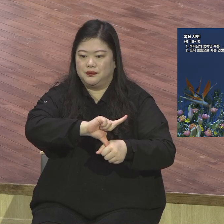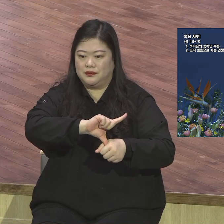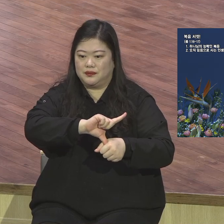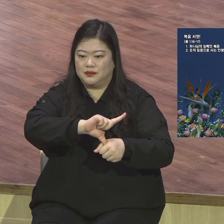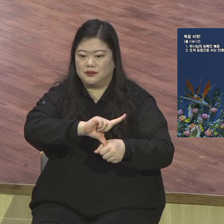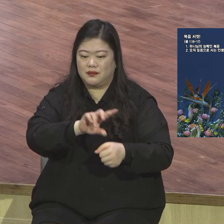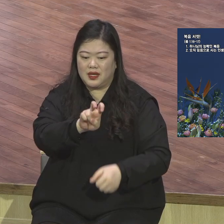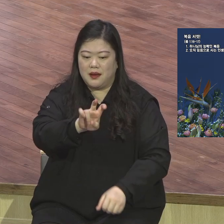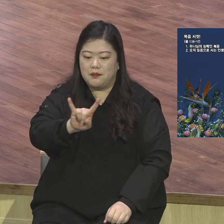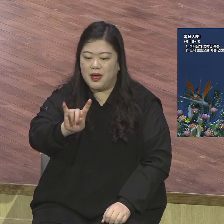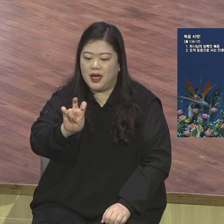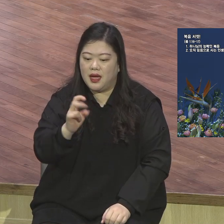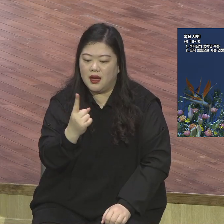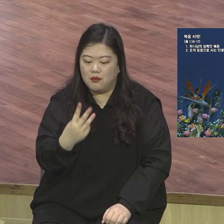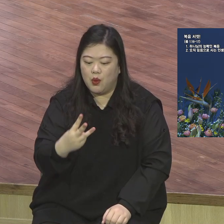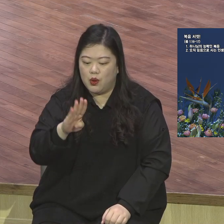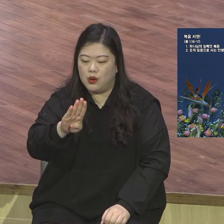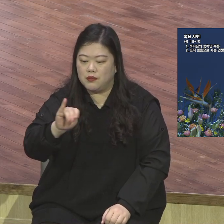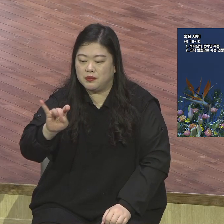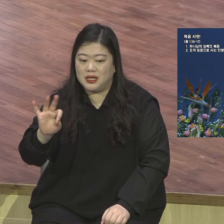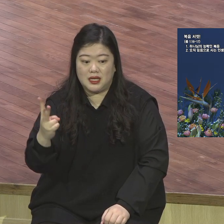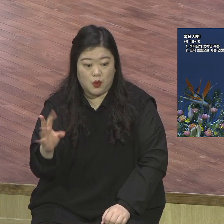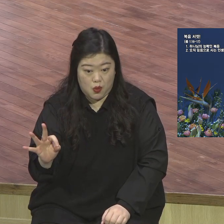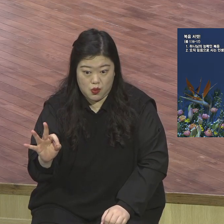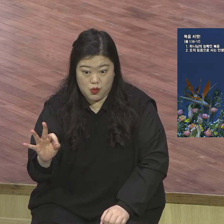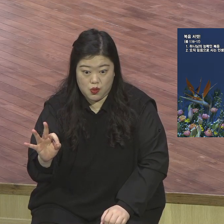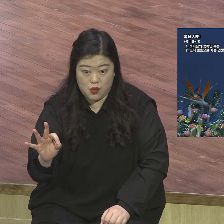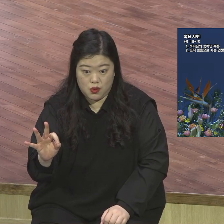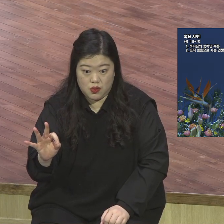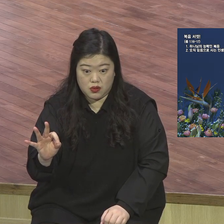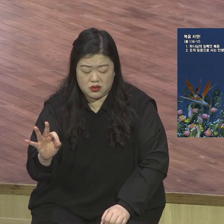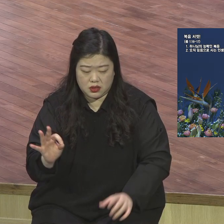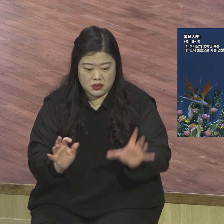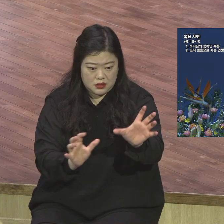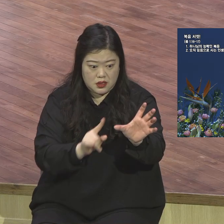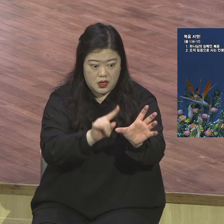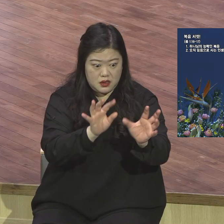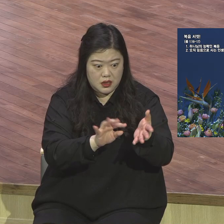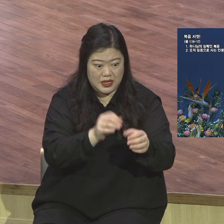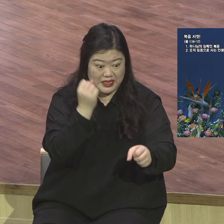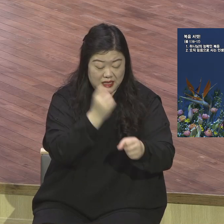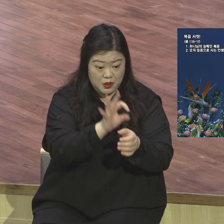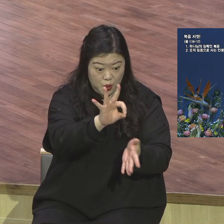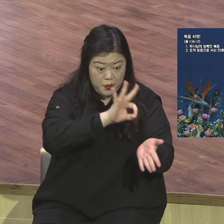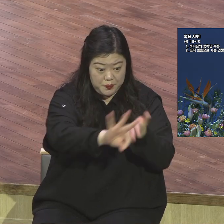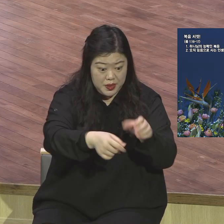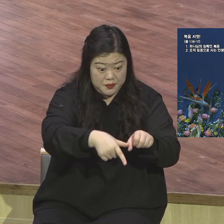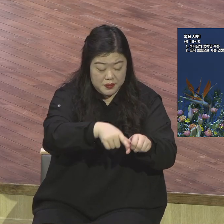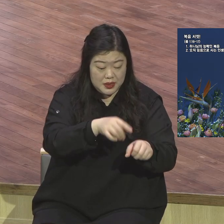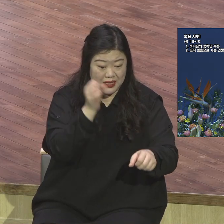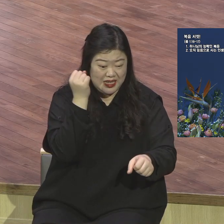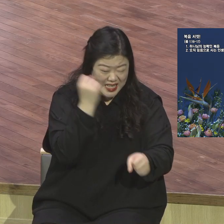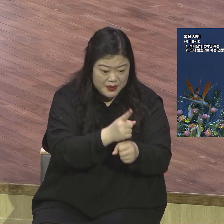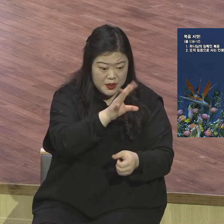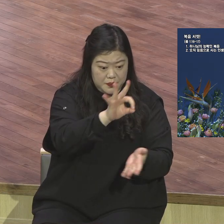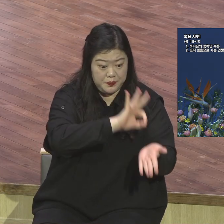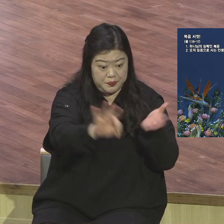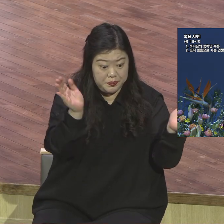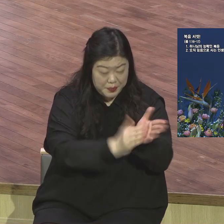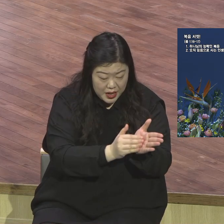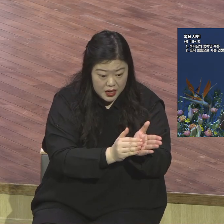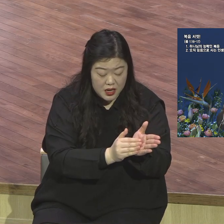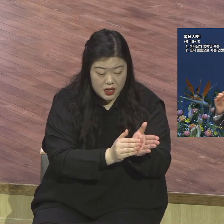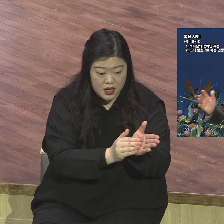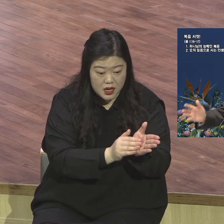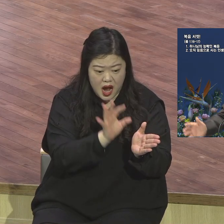매몰 비용이라고 하는데, 이 오류라고 하는 것은요 나쁜 방향으로 지금 흘러가